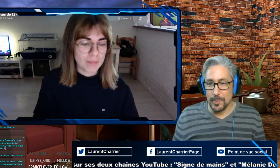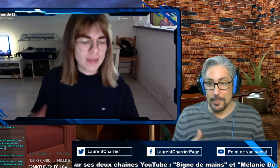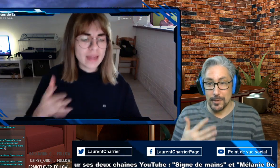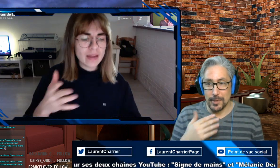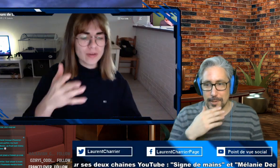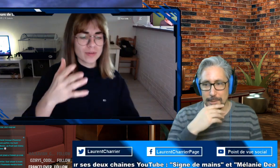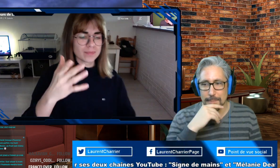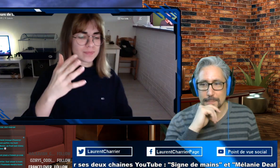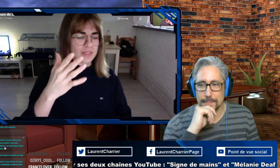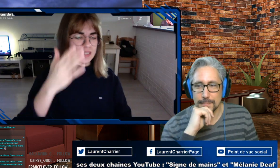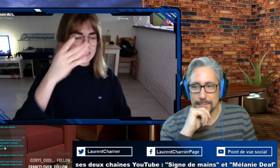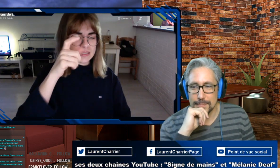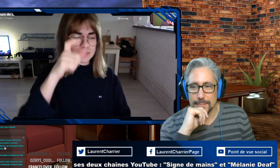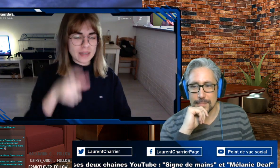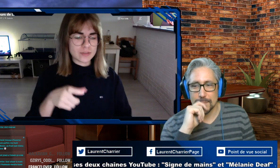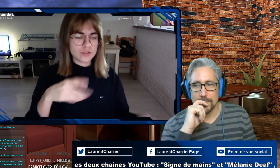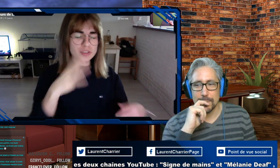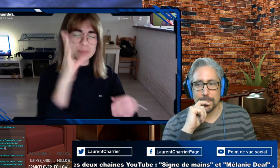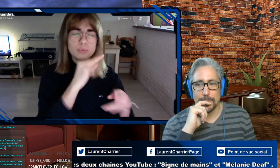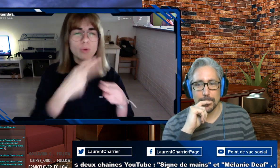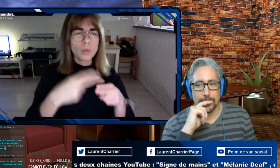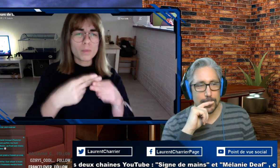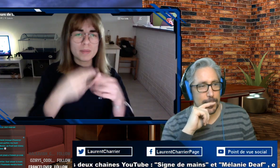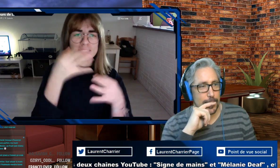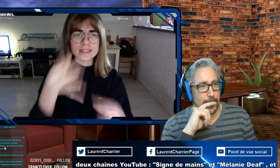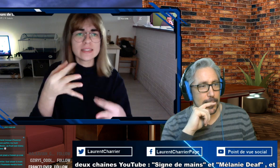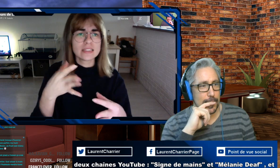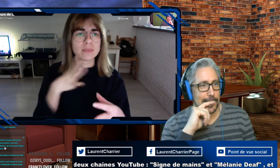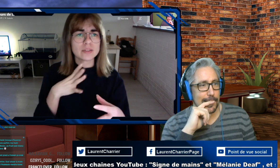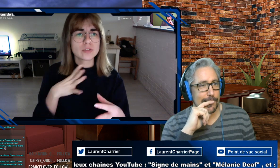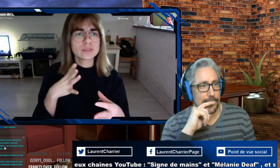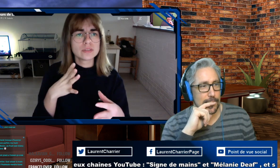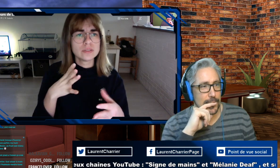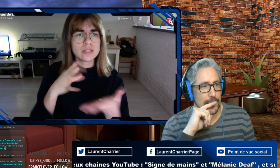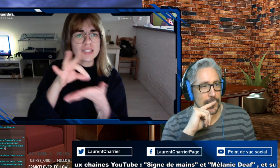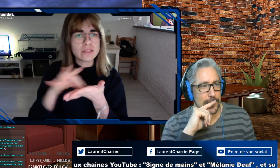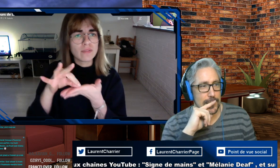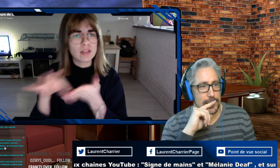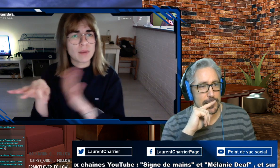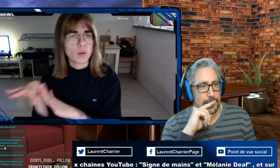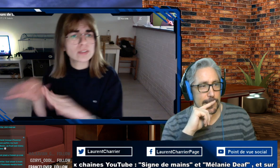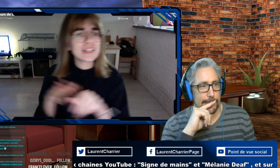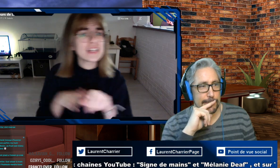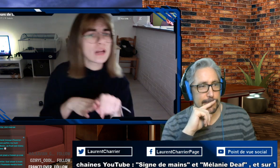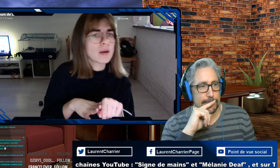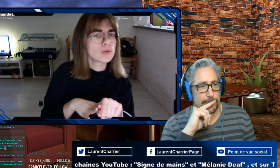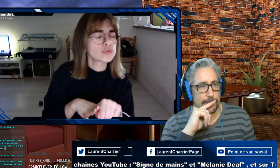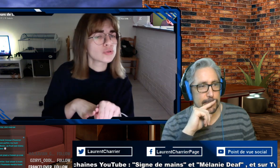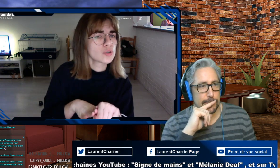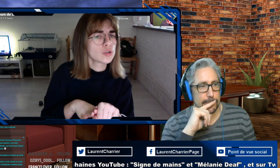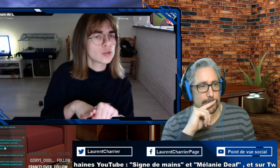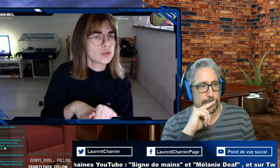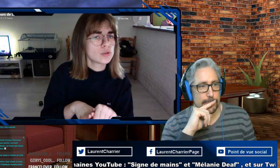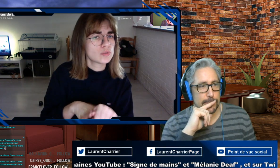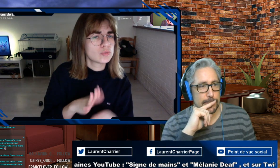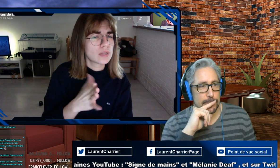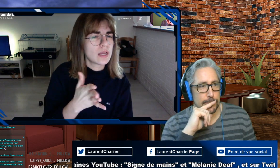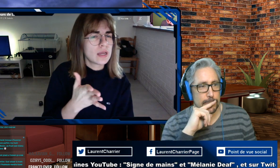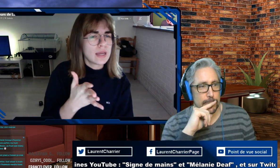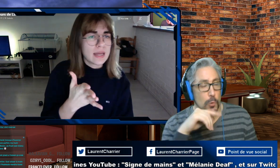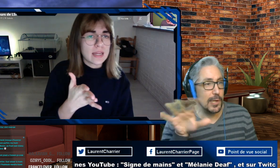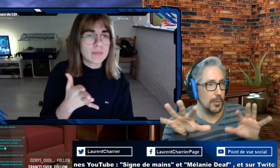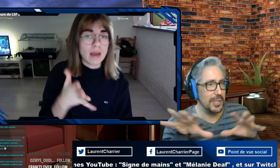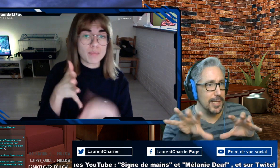C'est cool. Après, il y a des personnes, je ne dis plus le nom précis, il y a des personnes qui écrivent avec la main droite et la main gauche. Tu